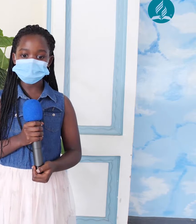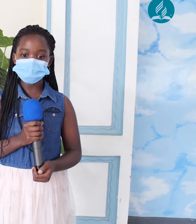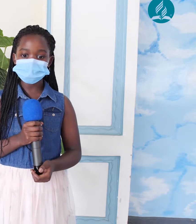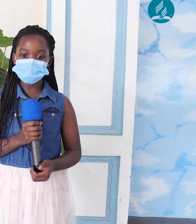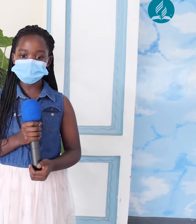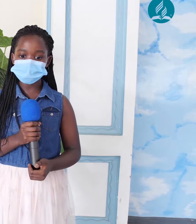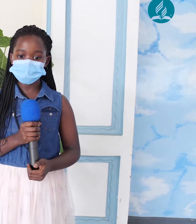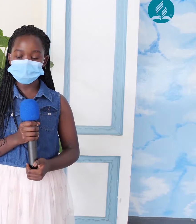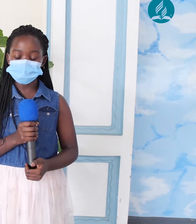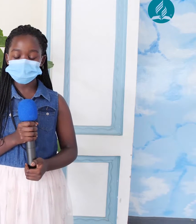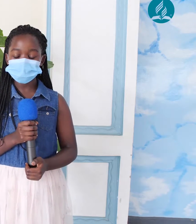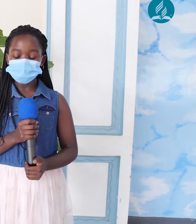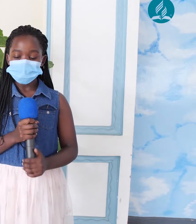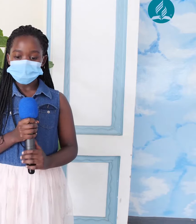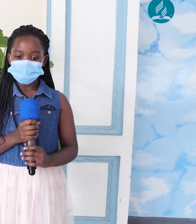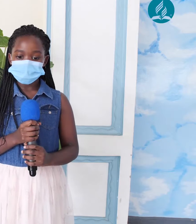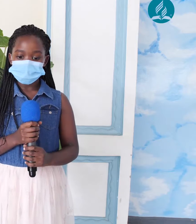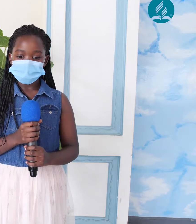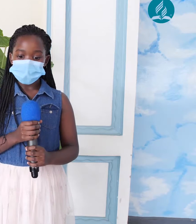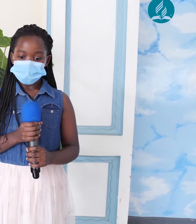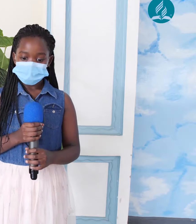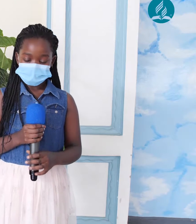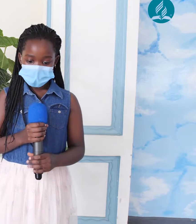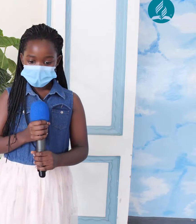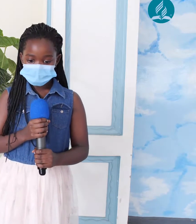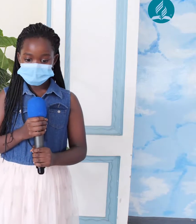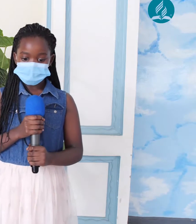uko Abayuda barezwaga. Nuko